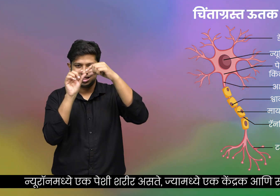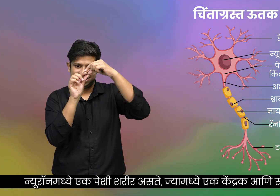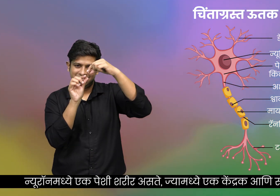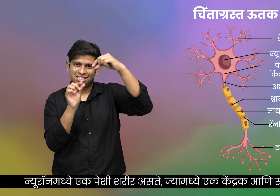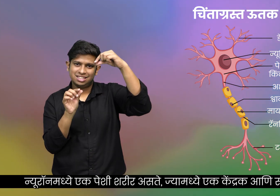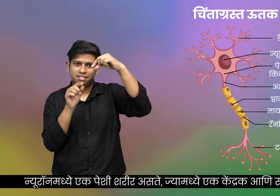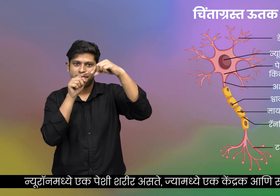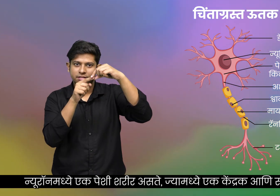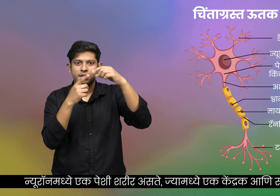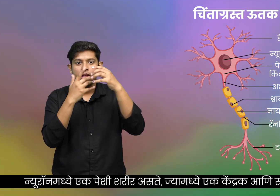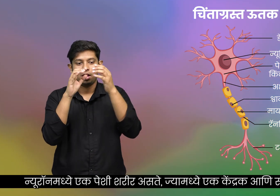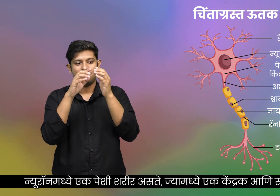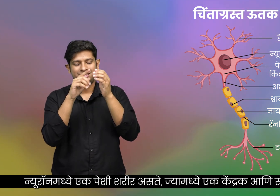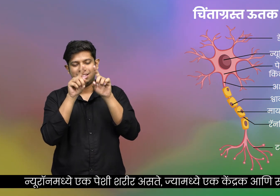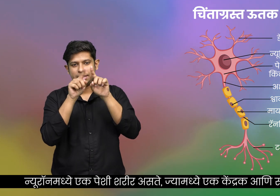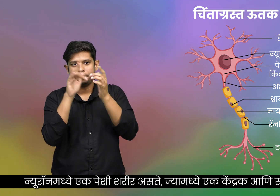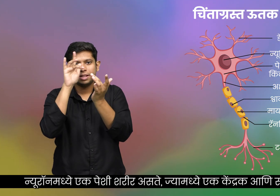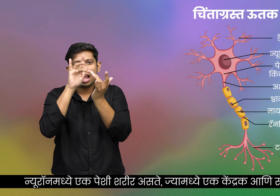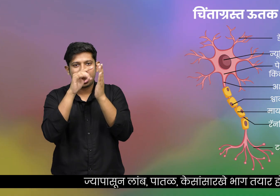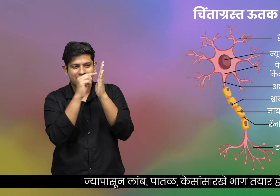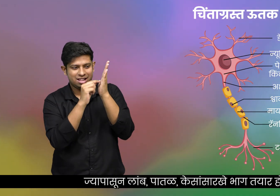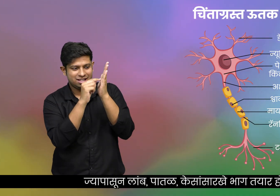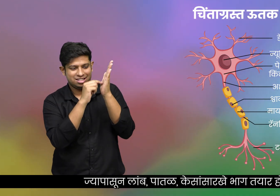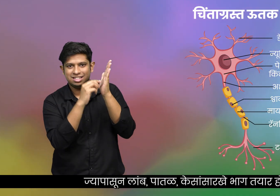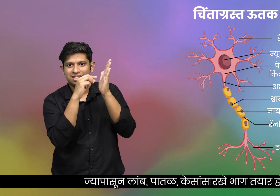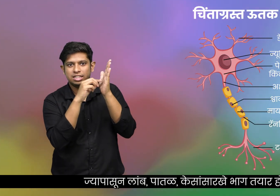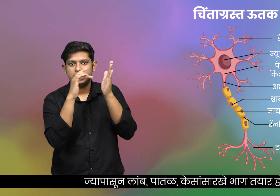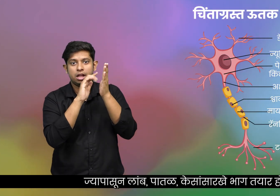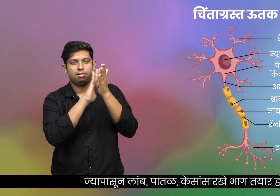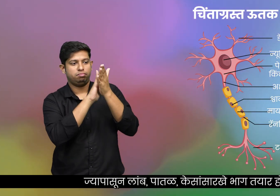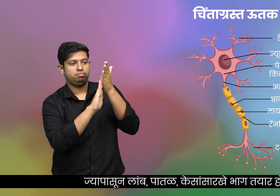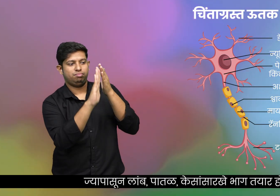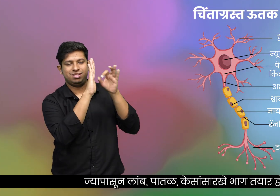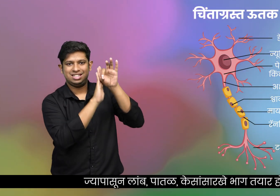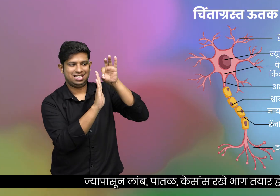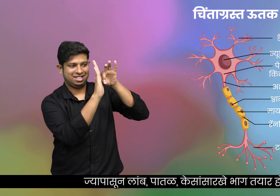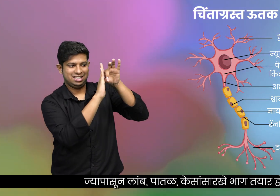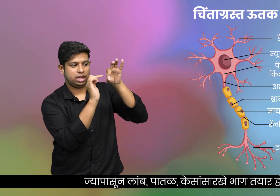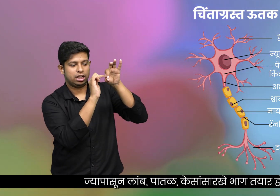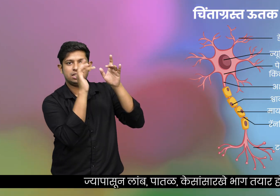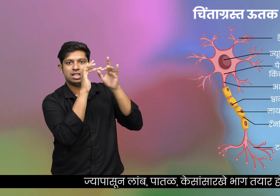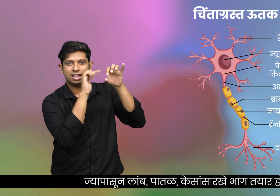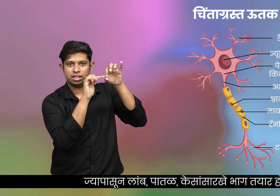आणि सायटोप्लाझम असते, ज्यापासून लांब पातळ केसासारखे भाग तयार